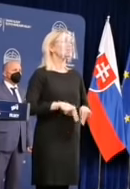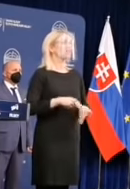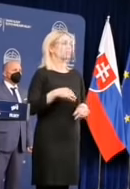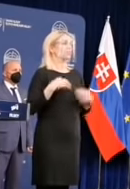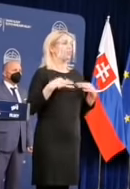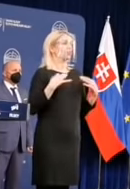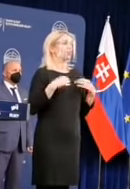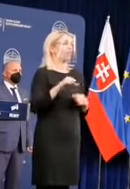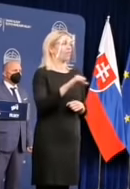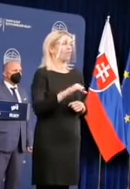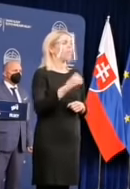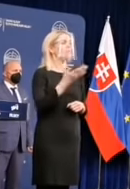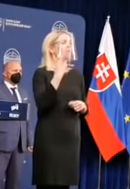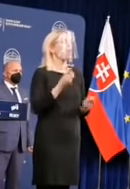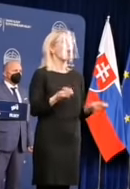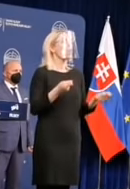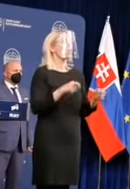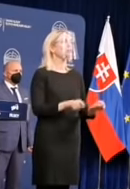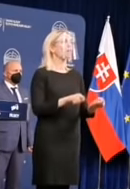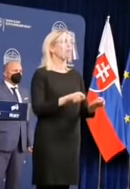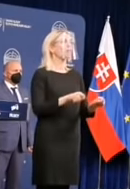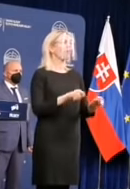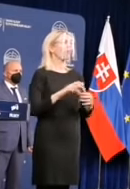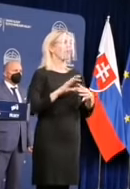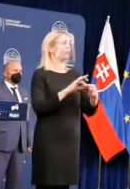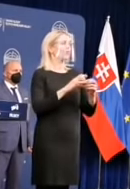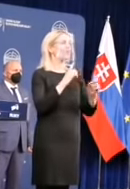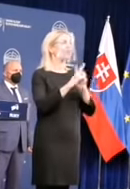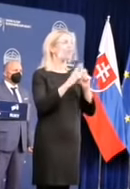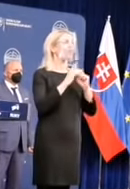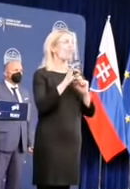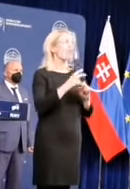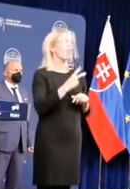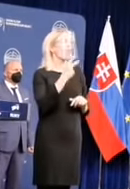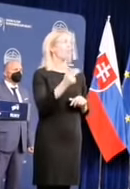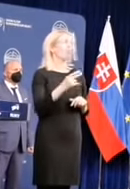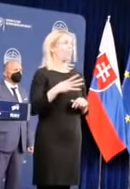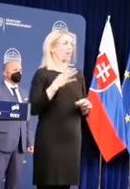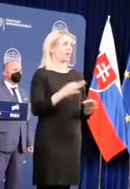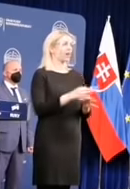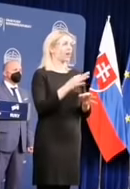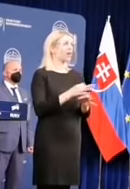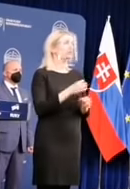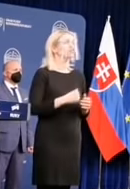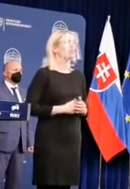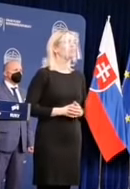výboru, ktorá bola uzatvorená pri rokovaní o odchode Mareka Krajčího.